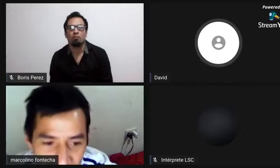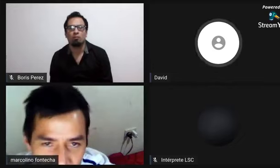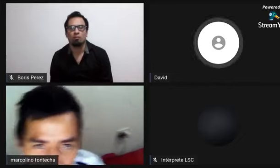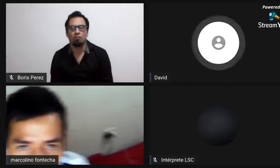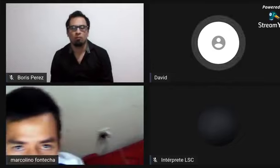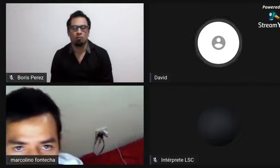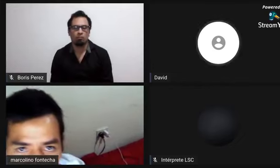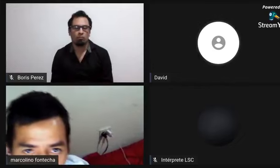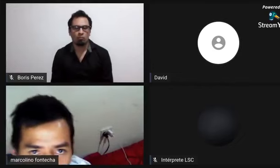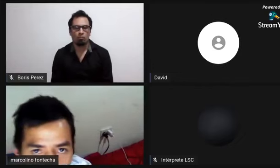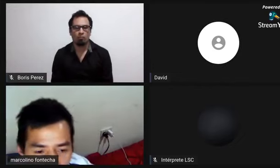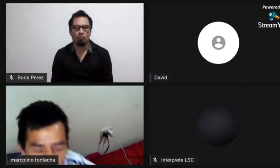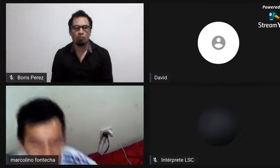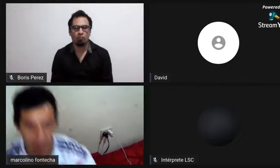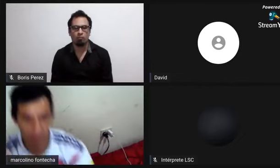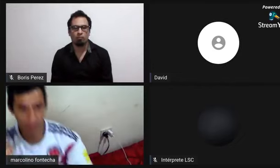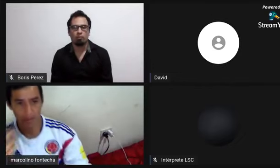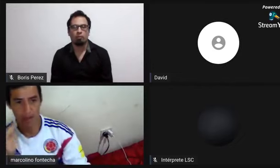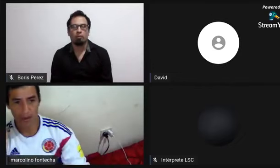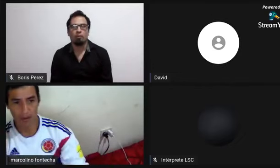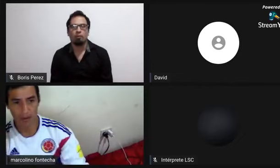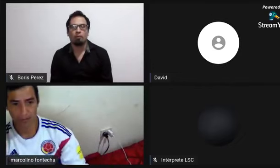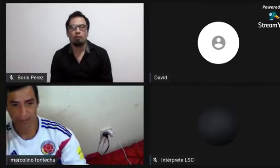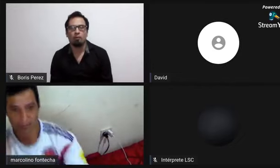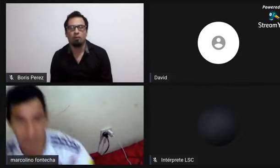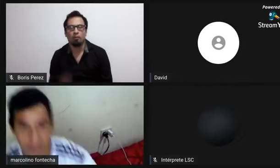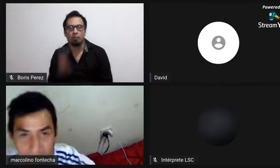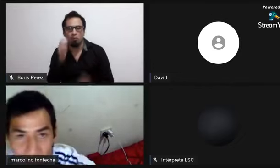hace muchos años